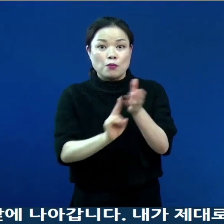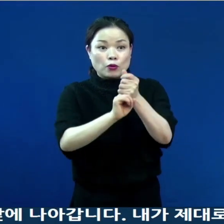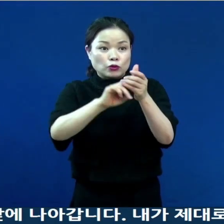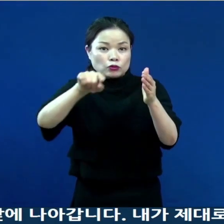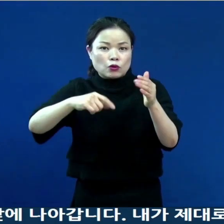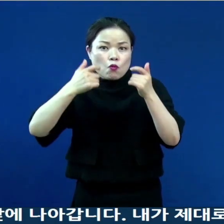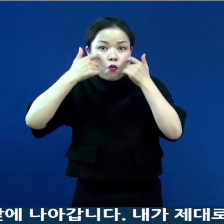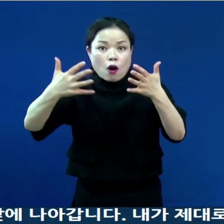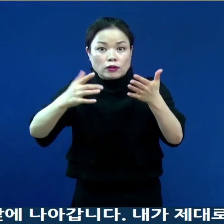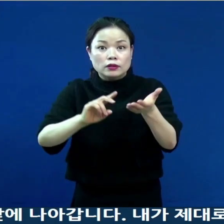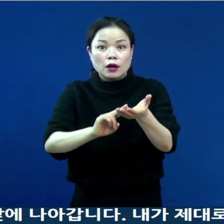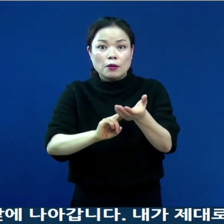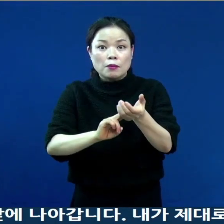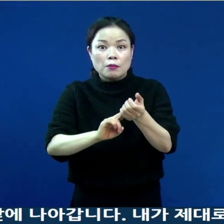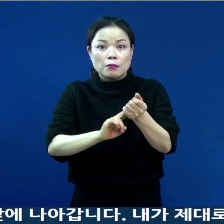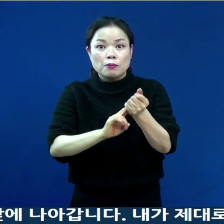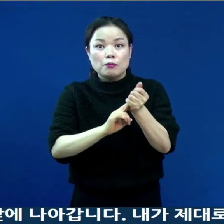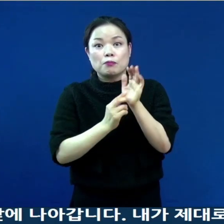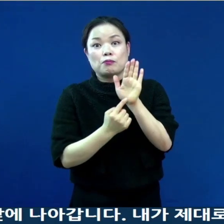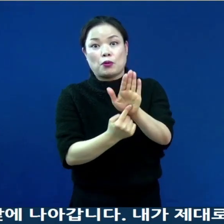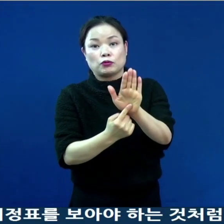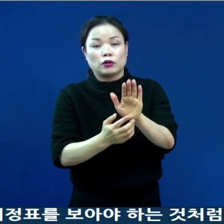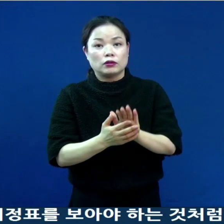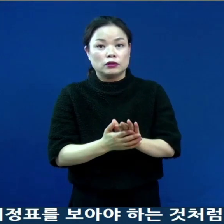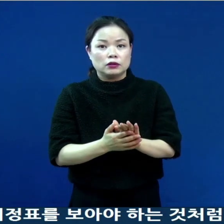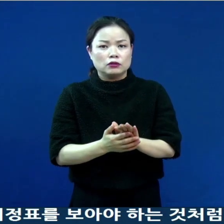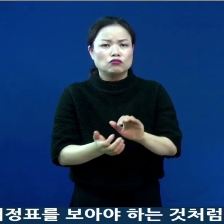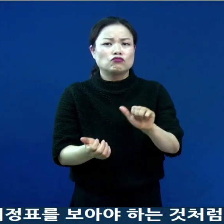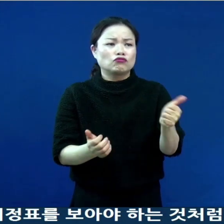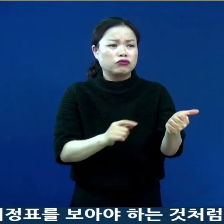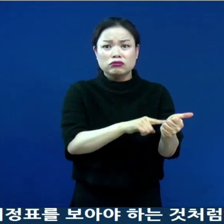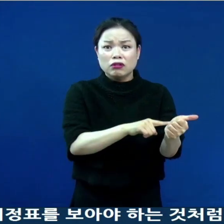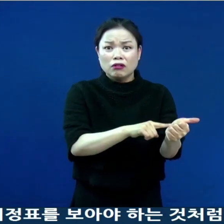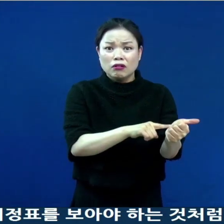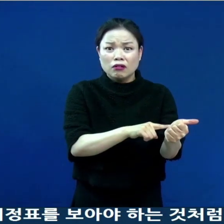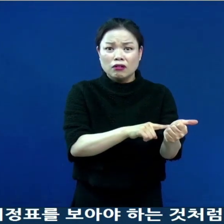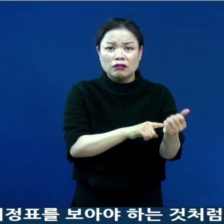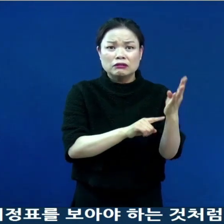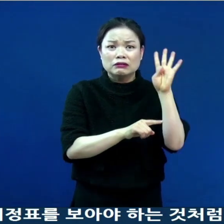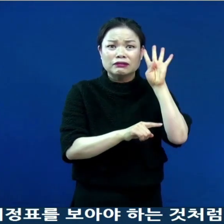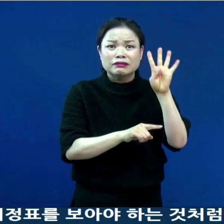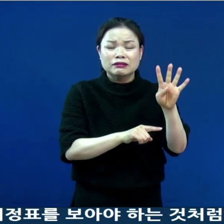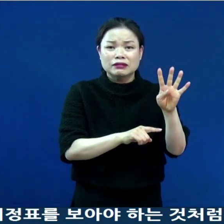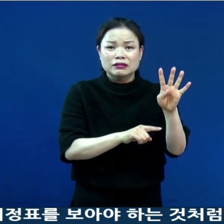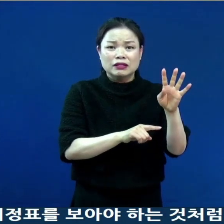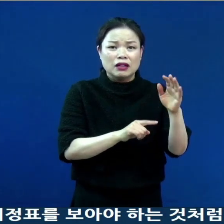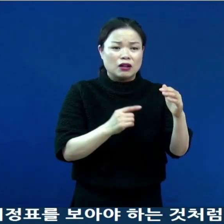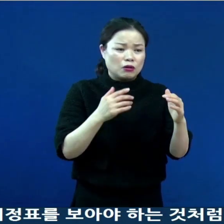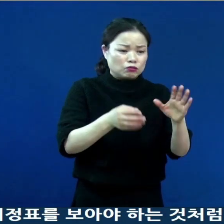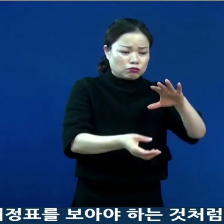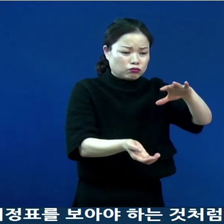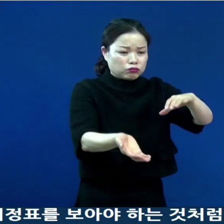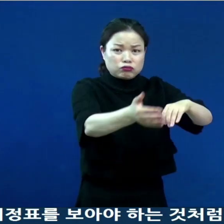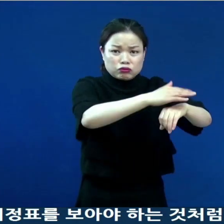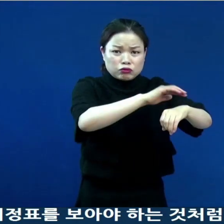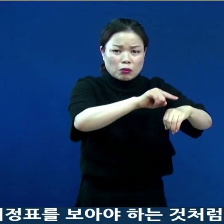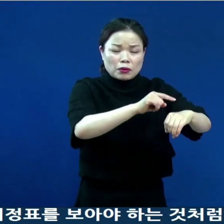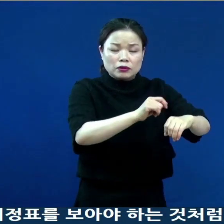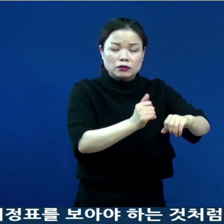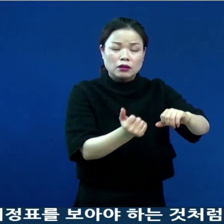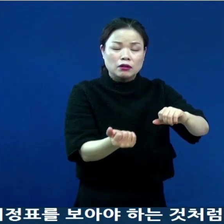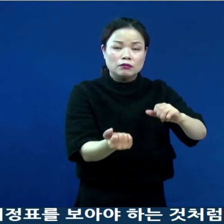표적이죠. 그는 죽었습니다. 죽고 나흘이 되었습니다. 무덤 속에서 몸이 썩기 시작했습니다. 그런데